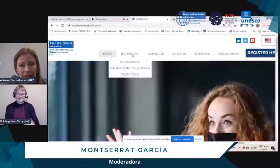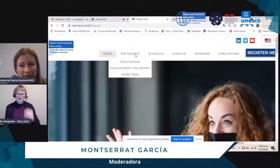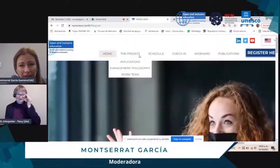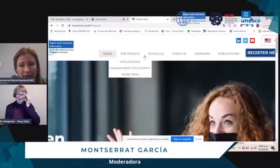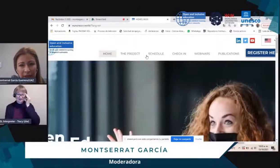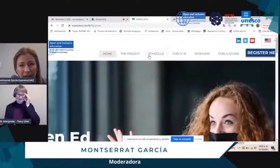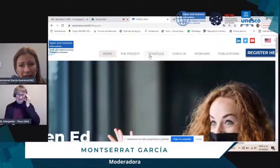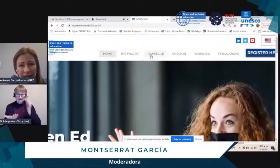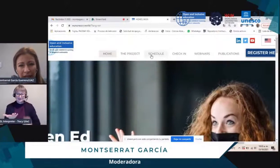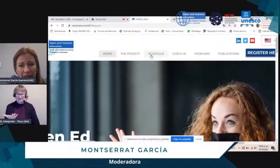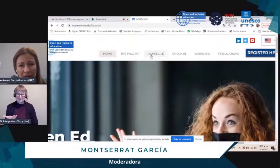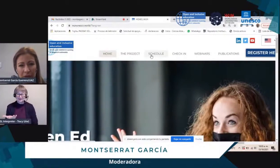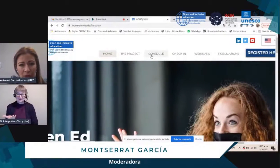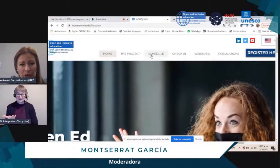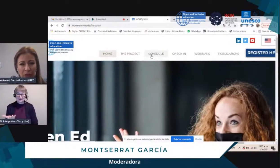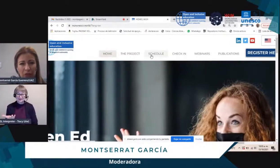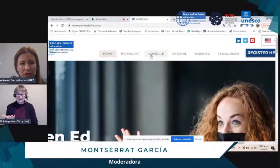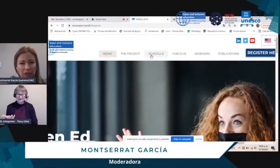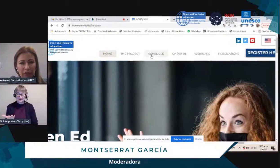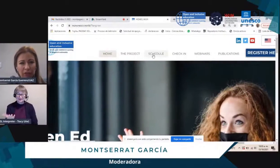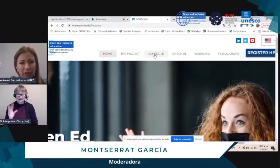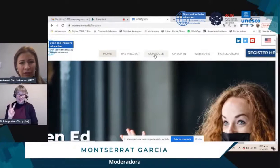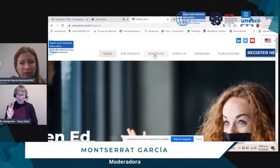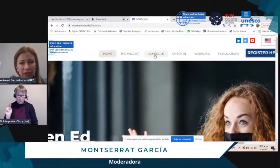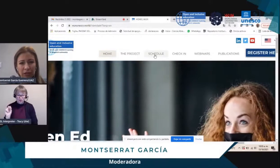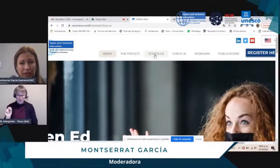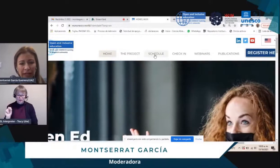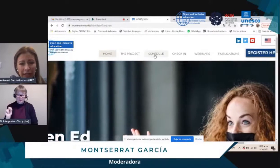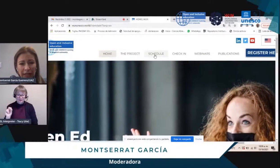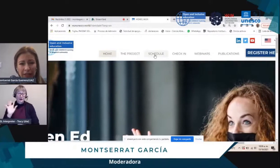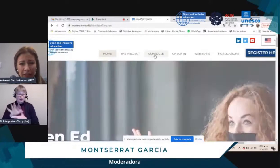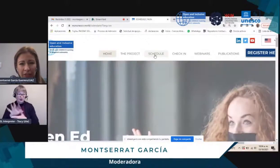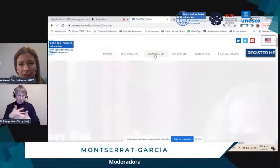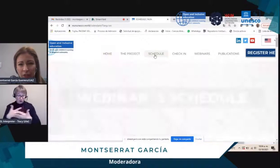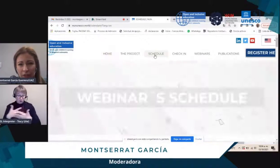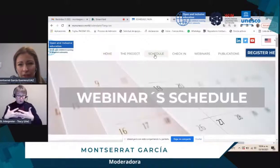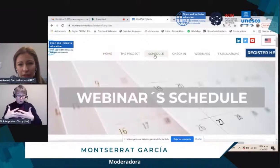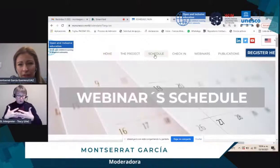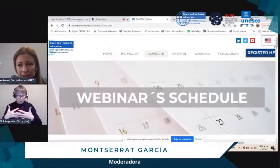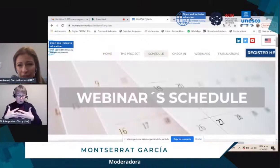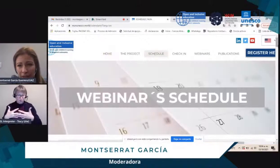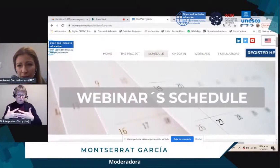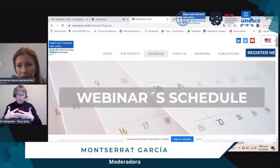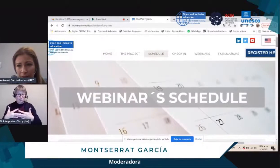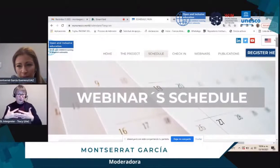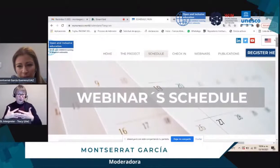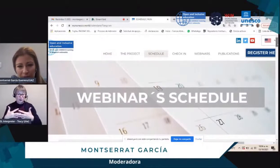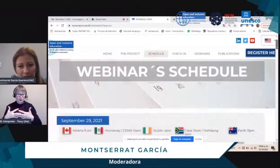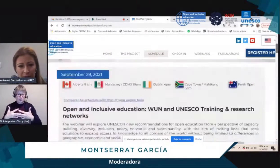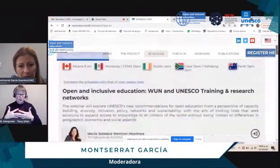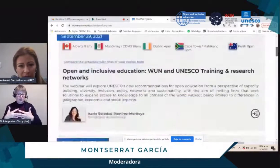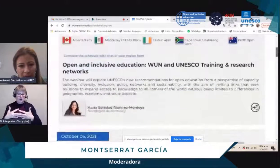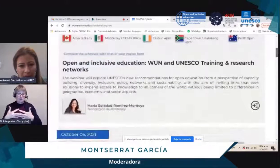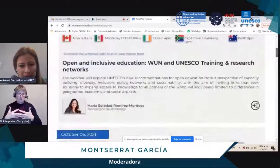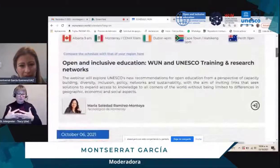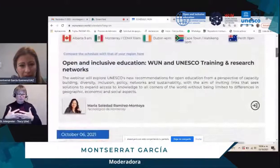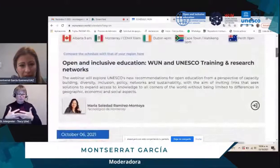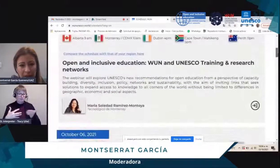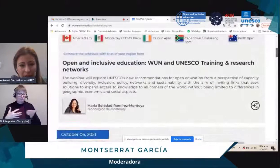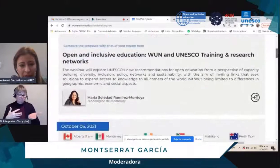aquí debo seleccionar Schedule. Y aquí pueden encontrar todos los webinars anteriores. Por ejemplo,